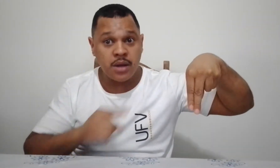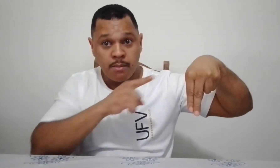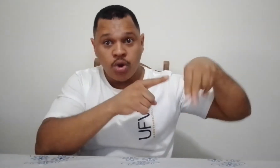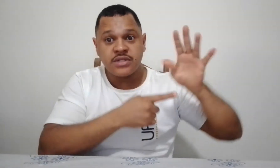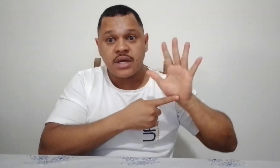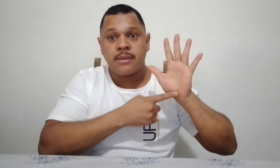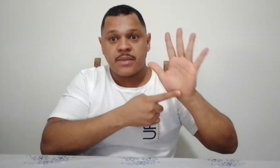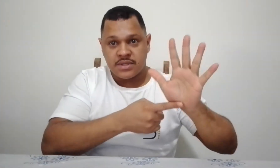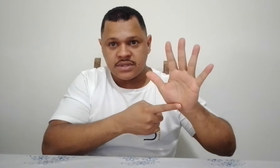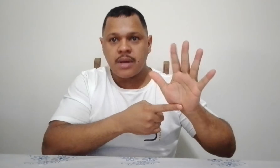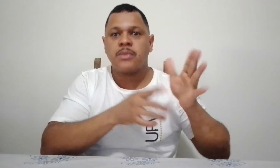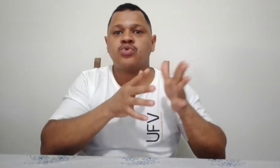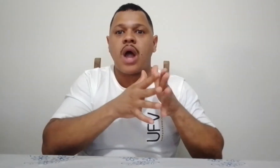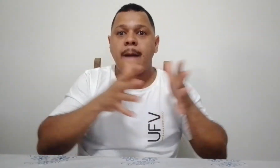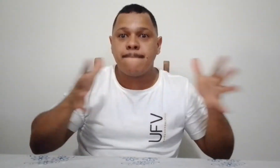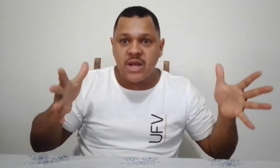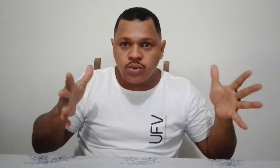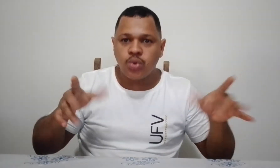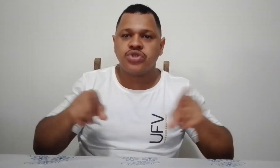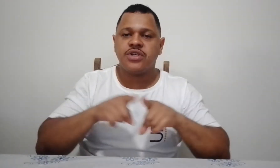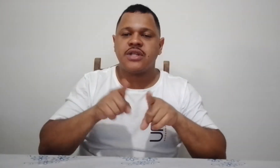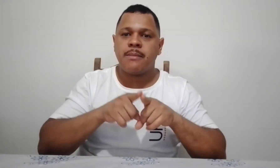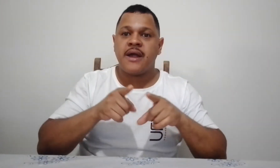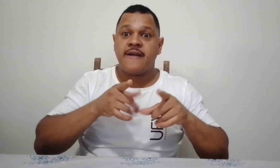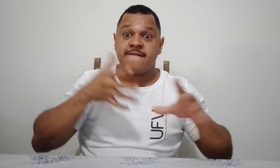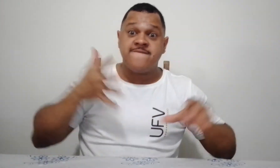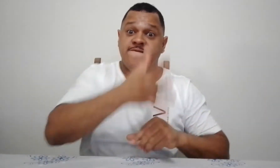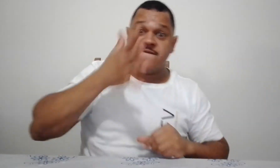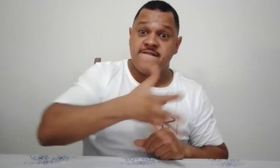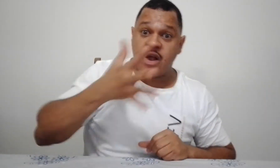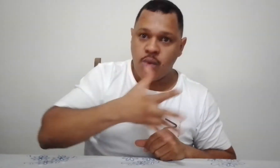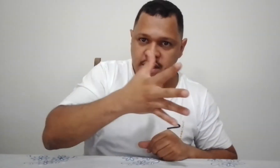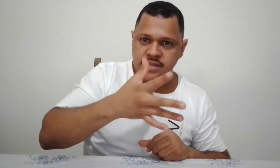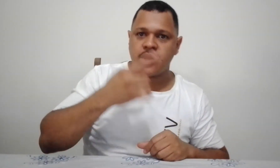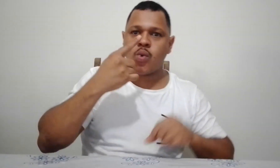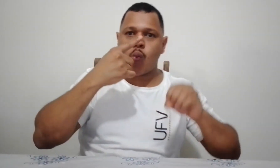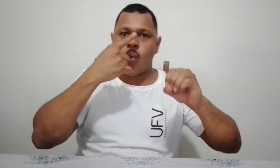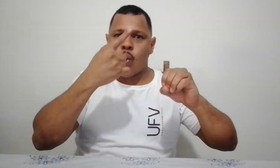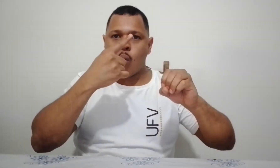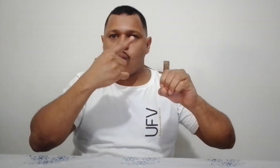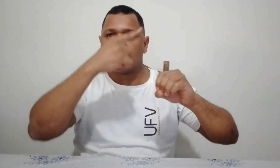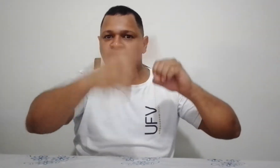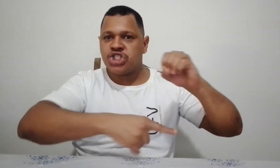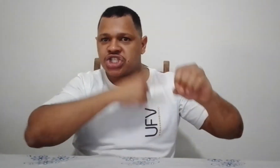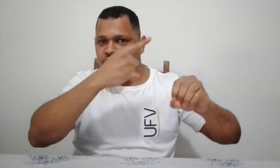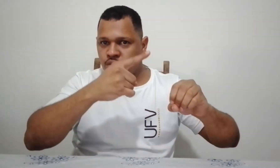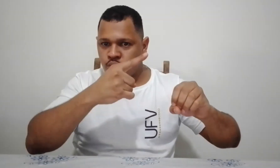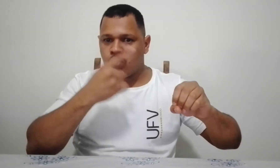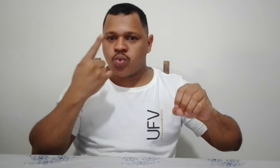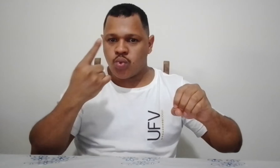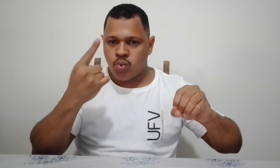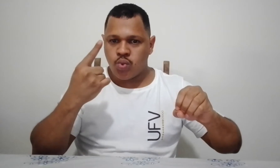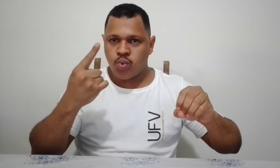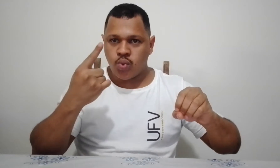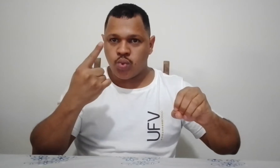sua amplitude e da sua frequência, onde um giro, de acordo com o operador rotacional, um